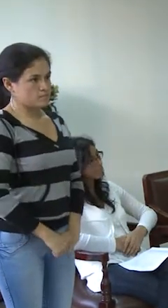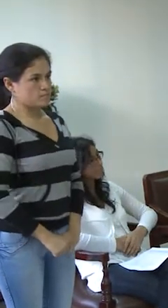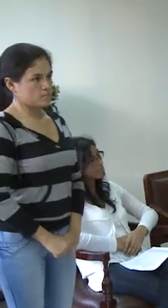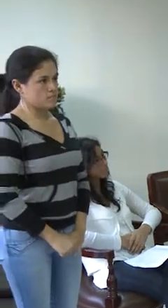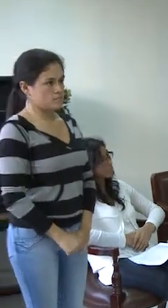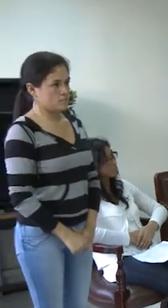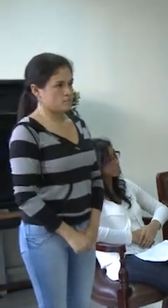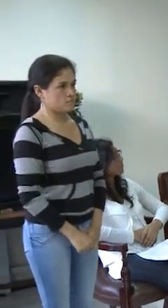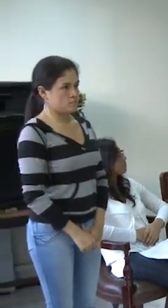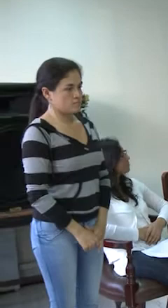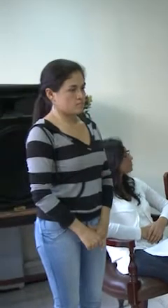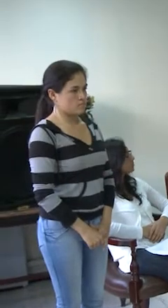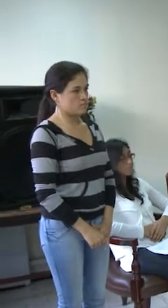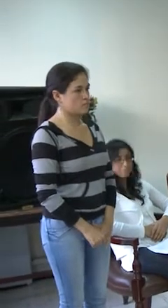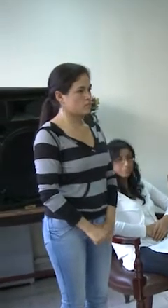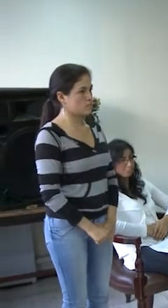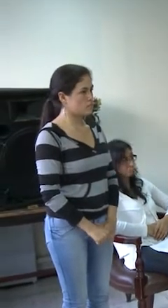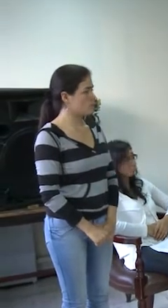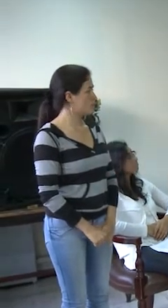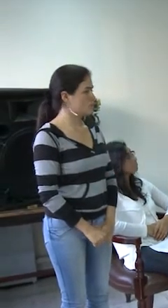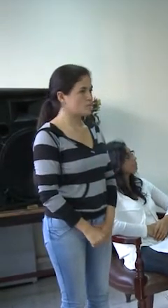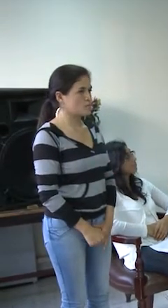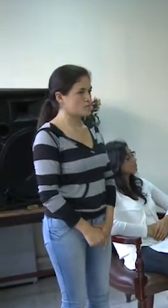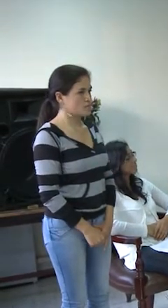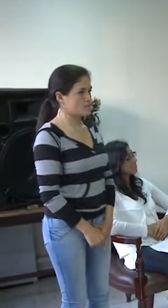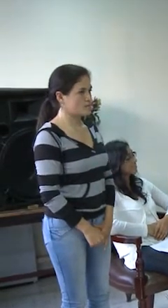Elegir entre la...